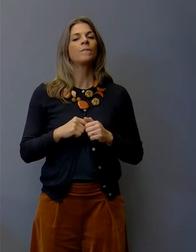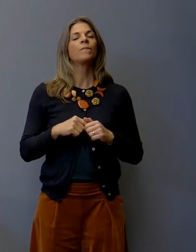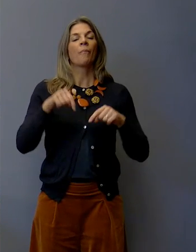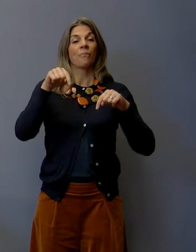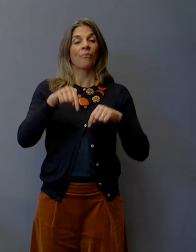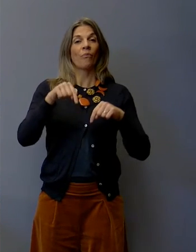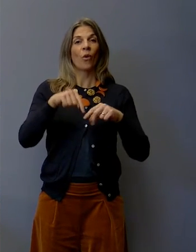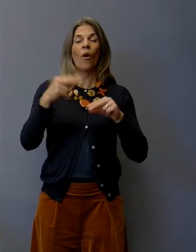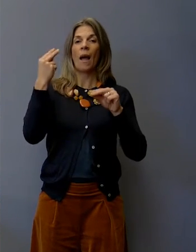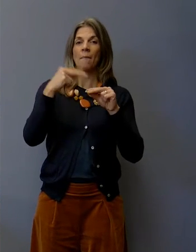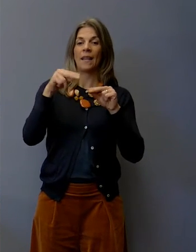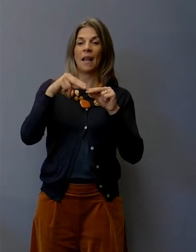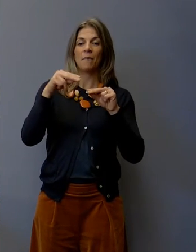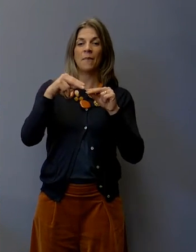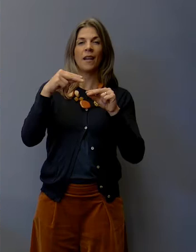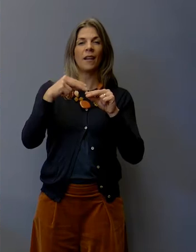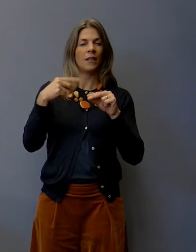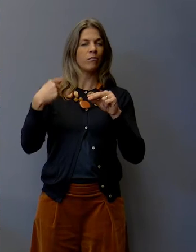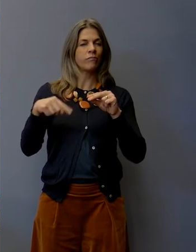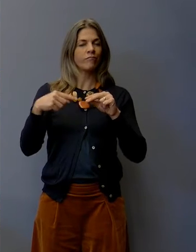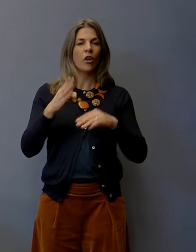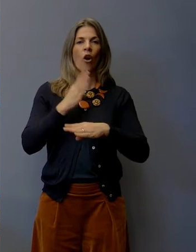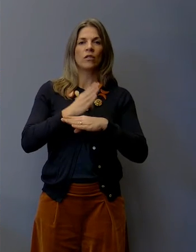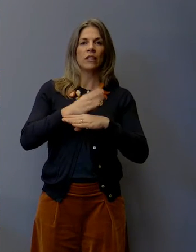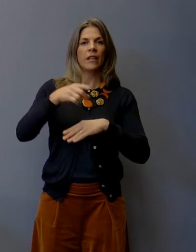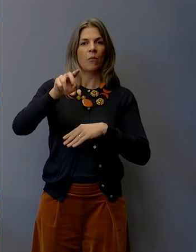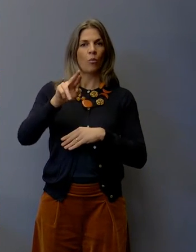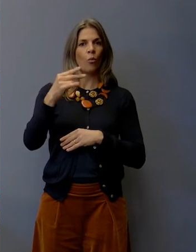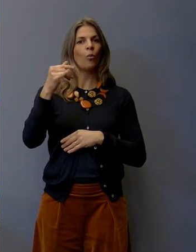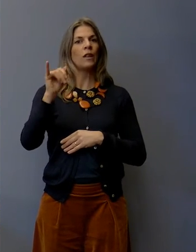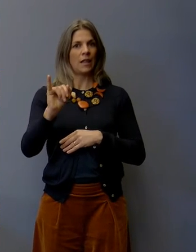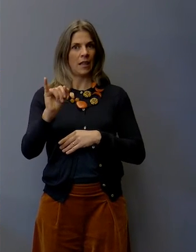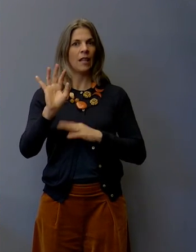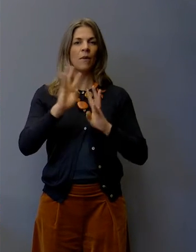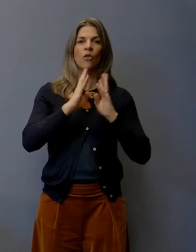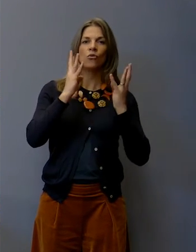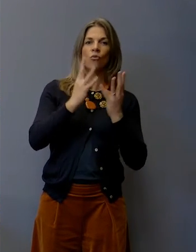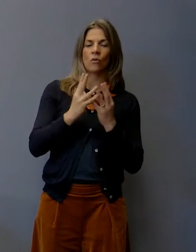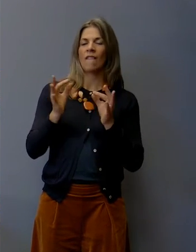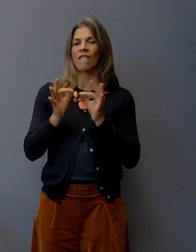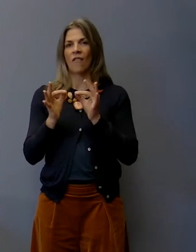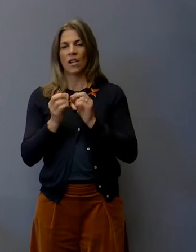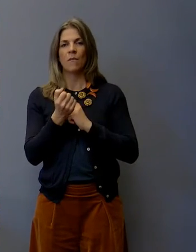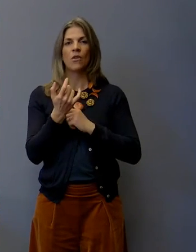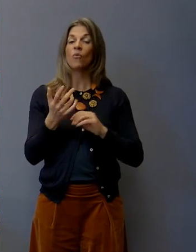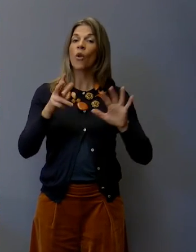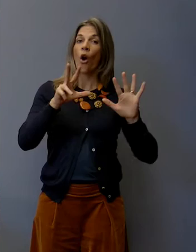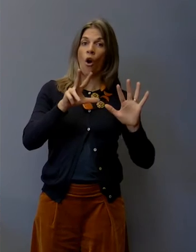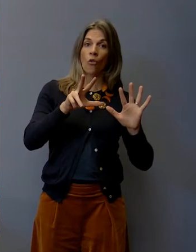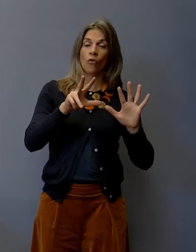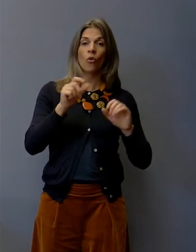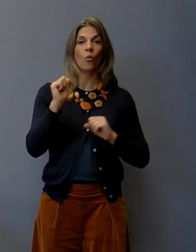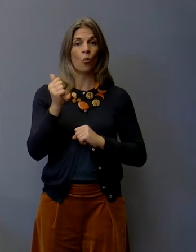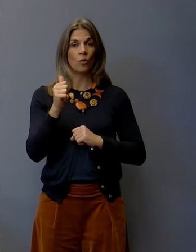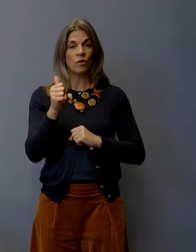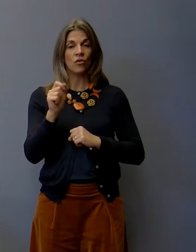del consigliere tutti con parere favorevole della giunta numeri 8 11 12